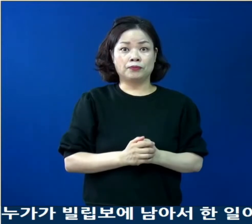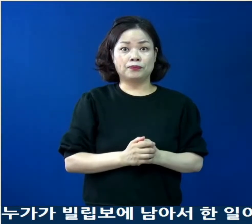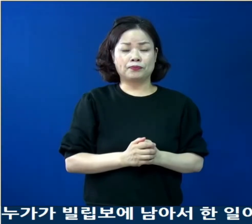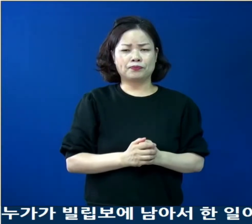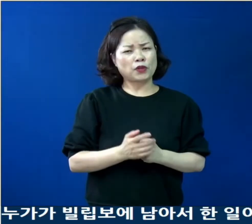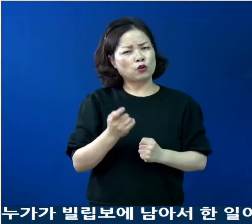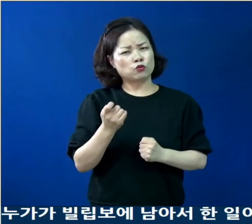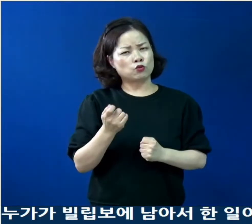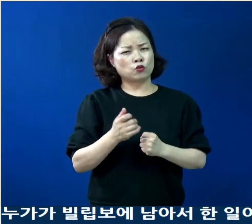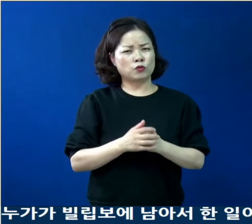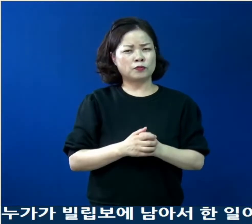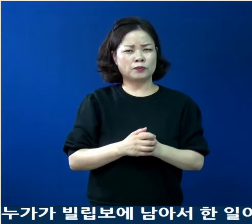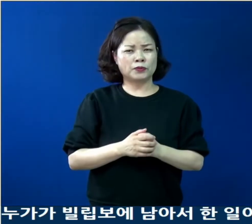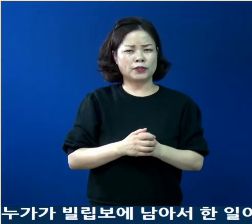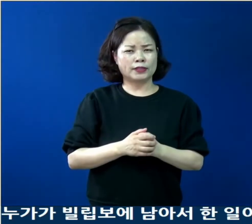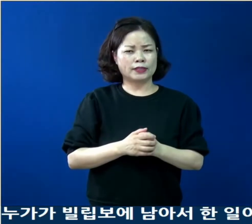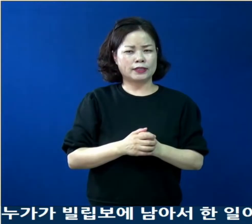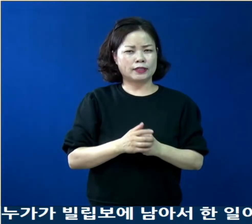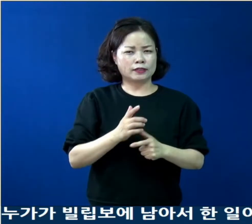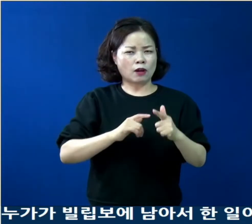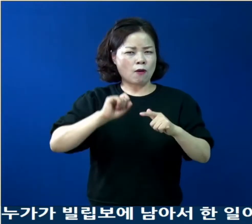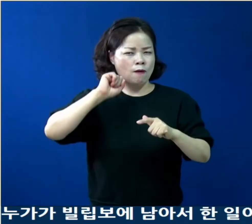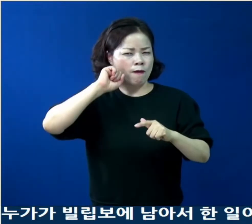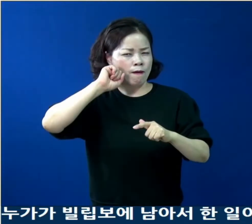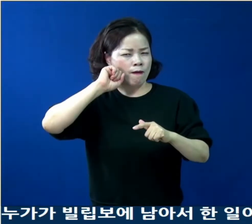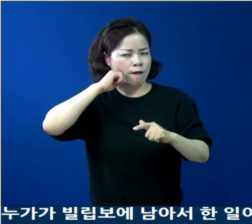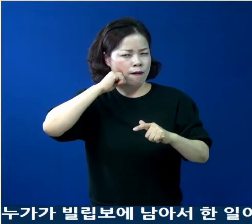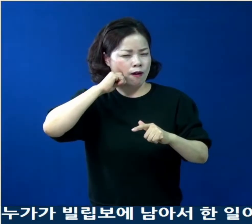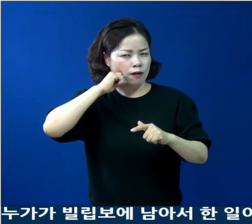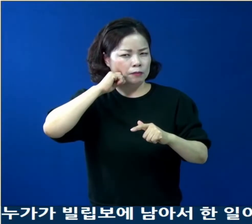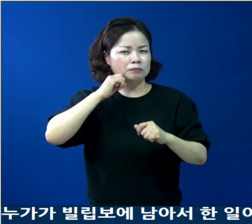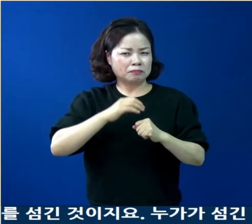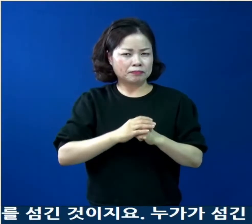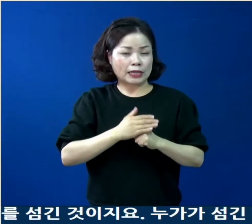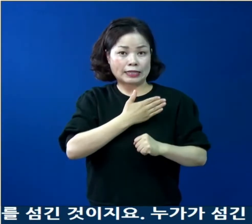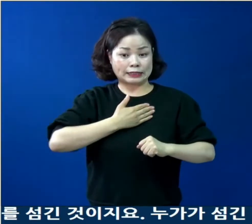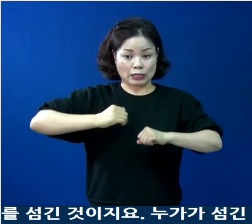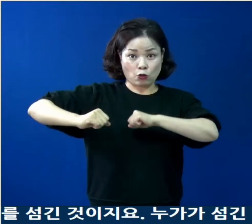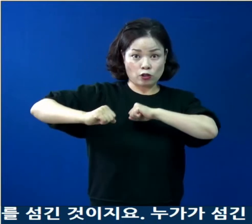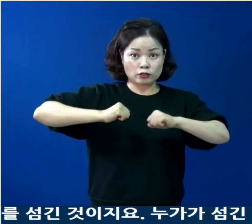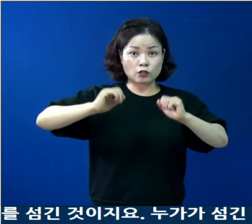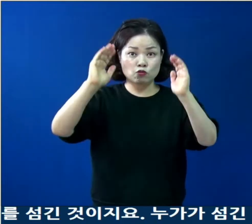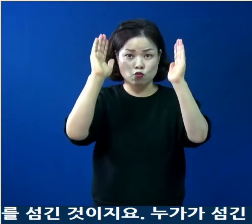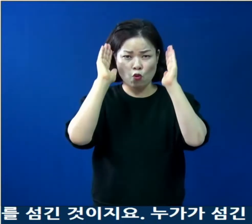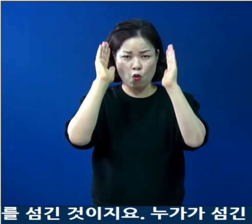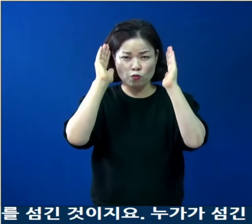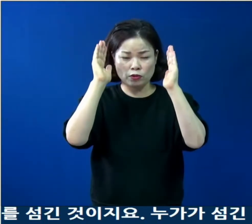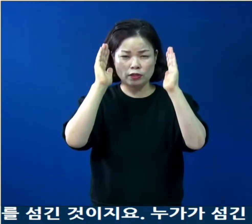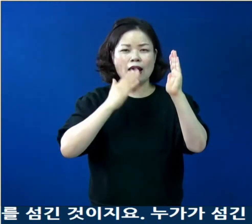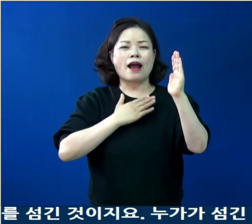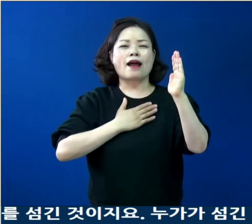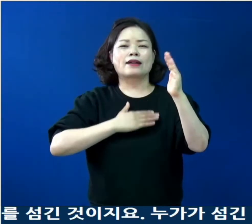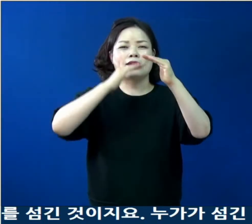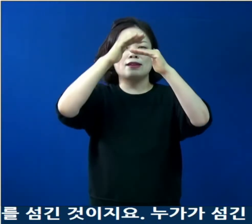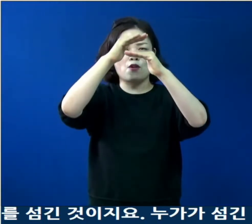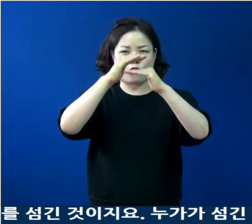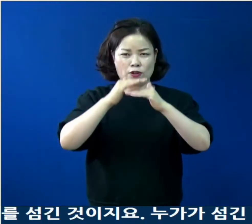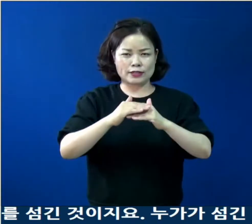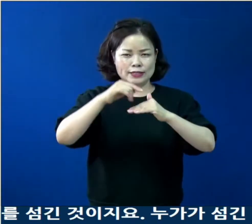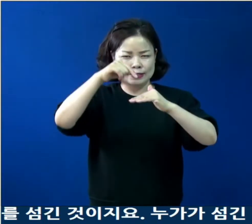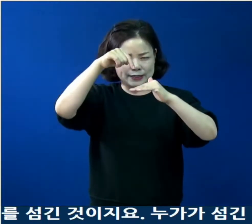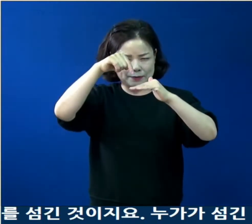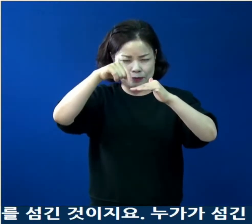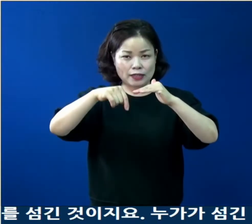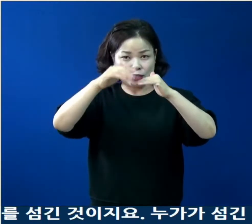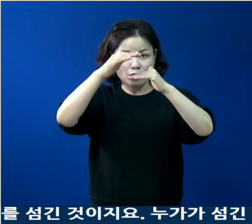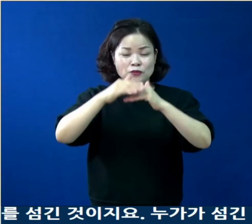이제 조금만 더 어려워지고요. 근데 어차피 이거는 사도행전에서 우리가 공부하고 알아야 될 부분입니다. 우리 깊이 할